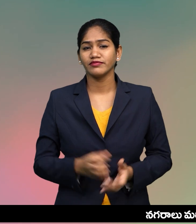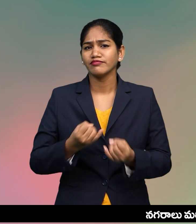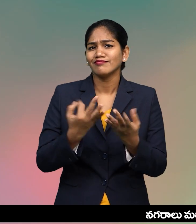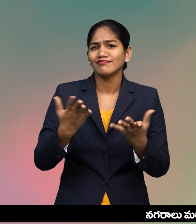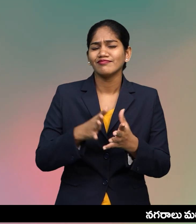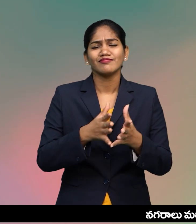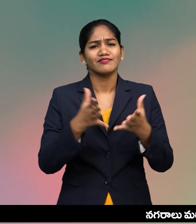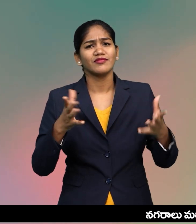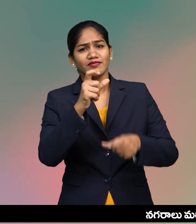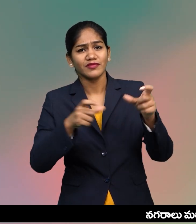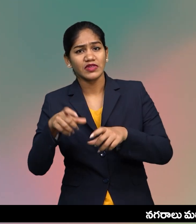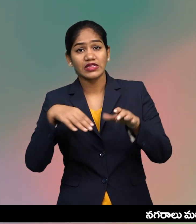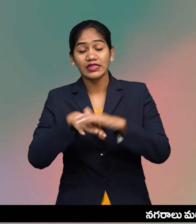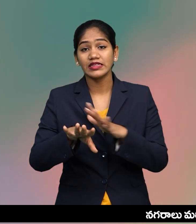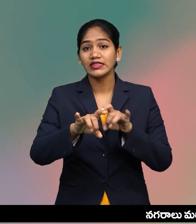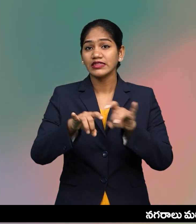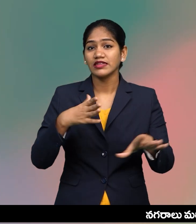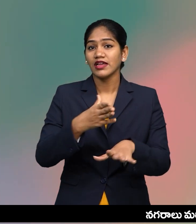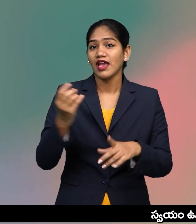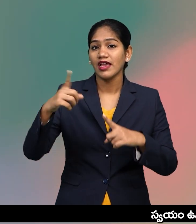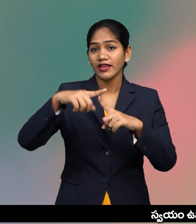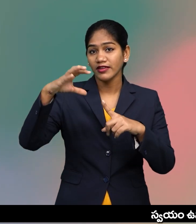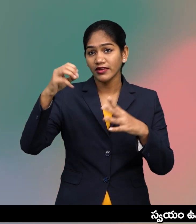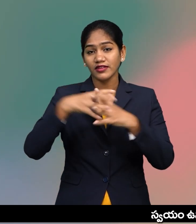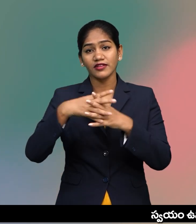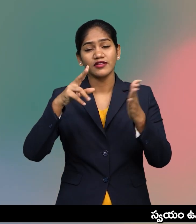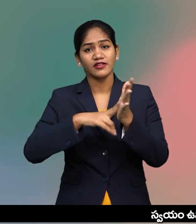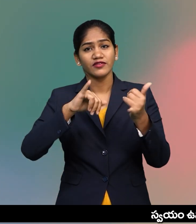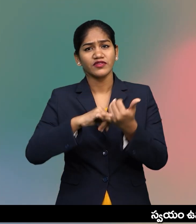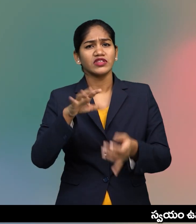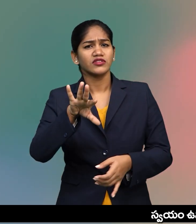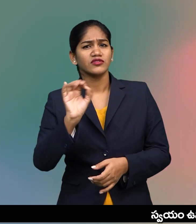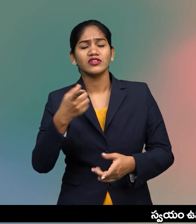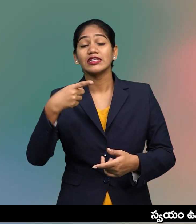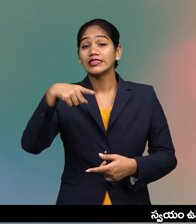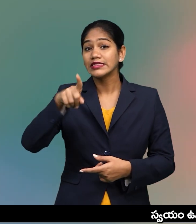నగరాలు మరియు పట్టణాల్లో చాలామంది స్వయం ఉపాధి పనిని ఎంచుకుంటారు.